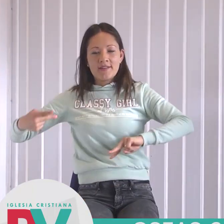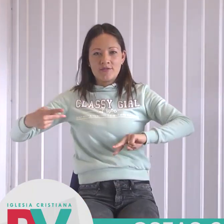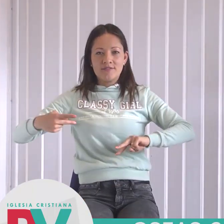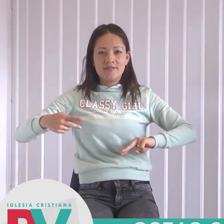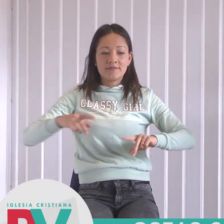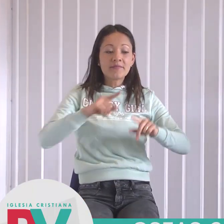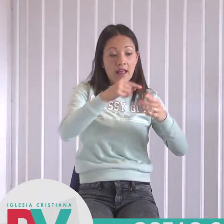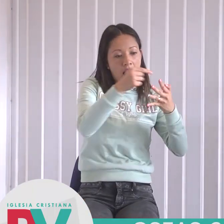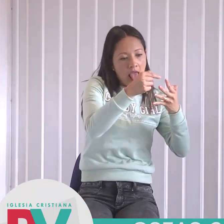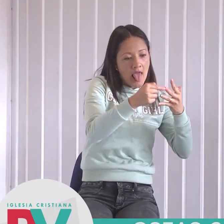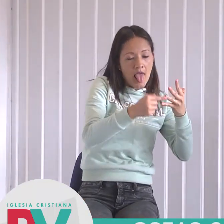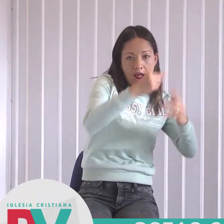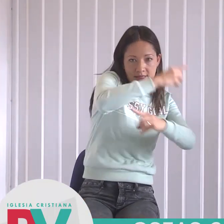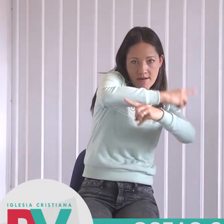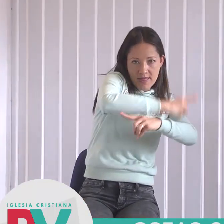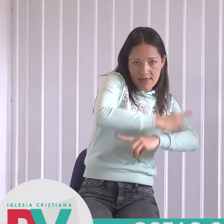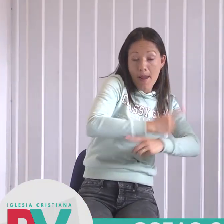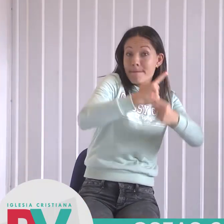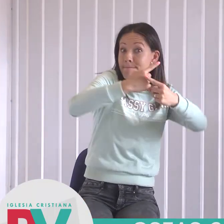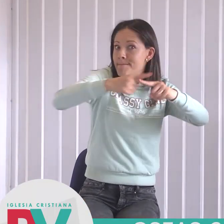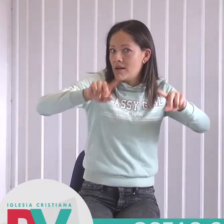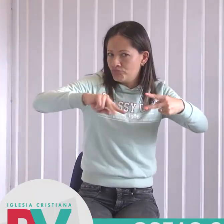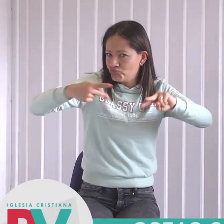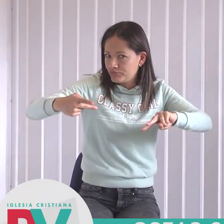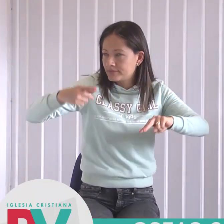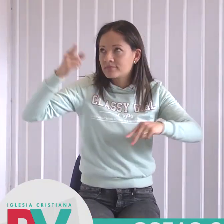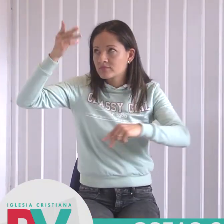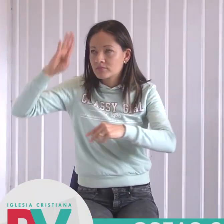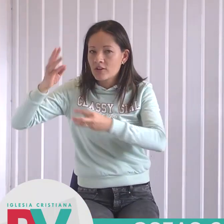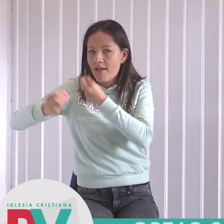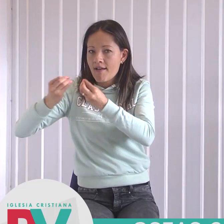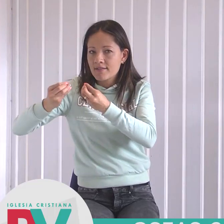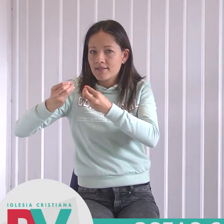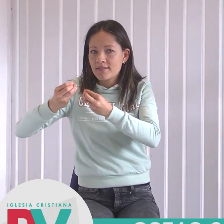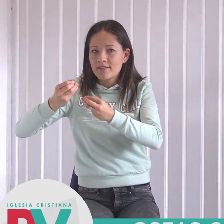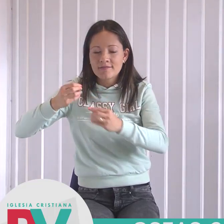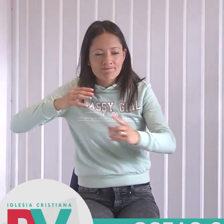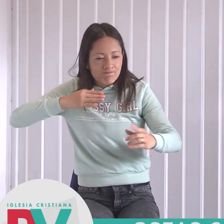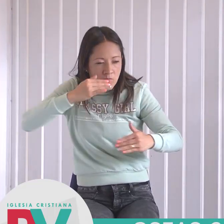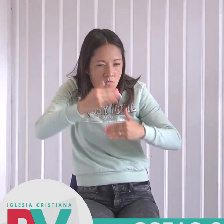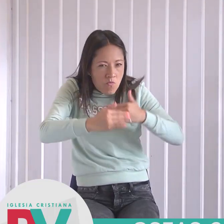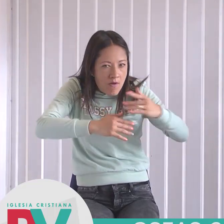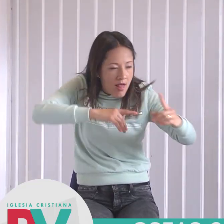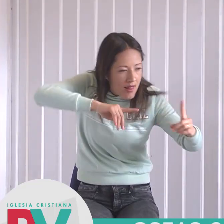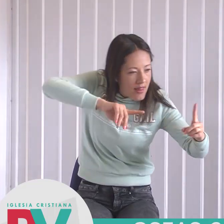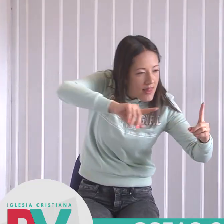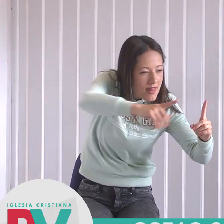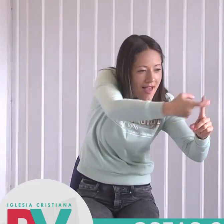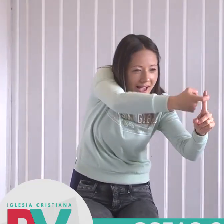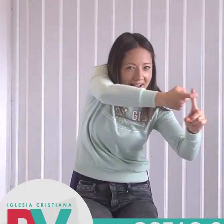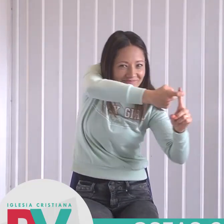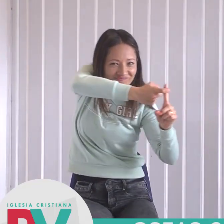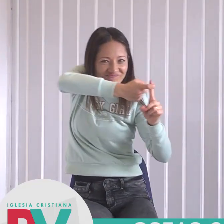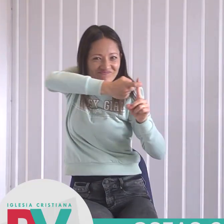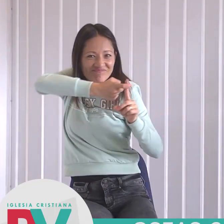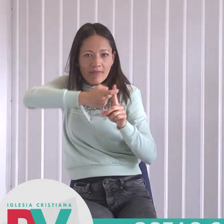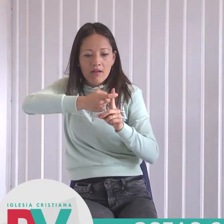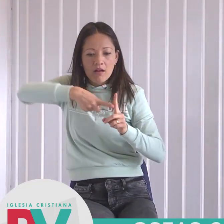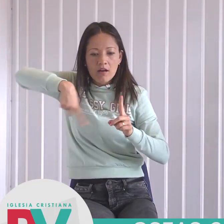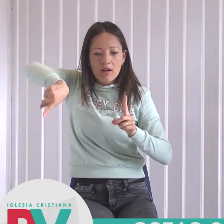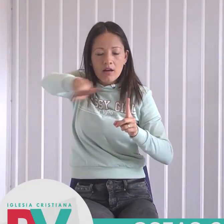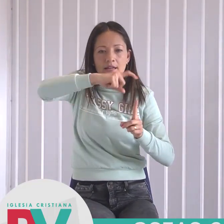contraste. Y dice, pero he aquí que yo la atraeré y la llevaré al